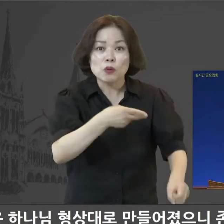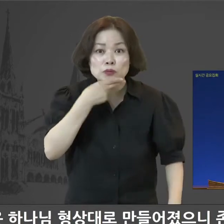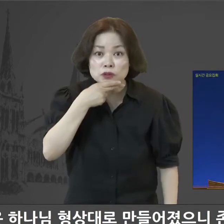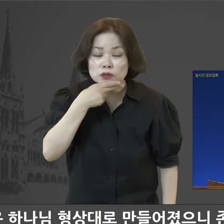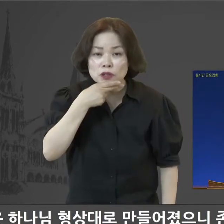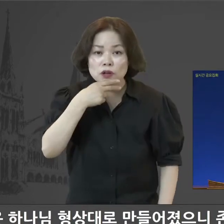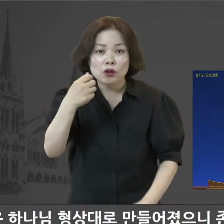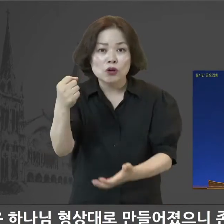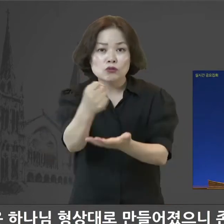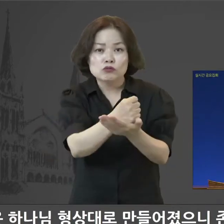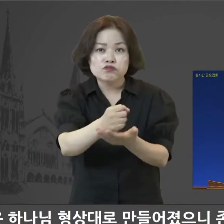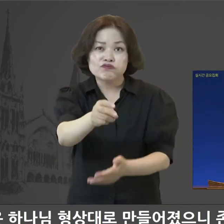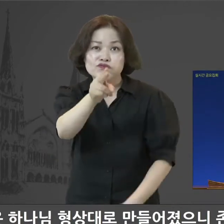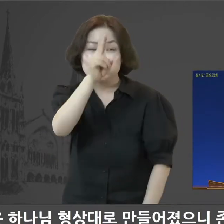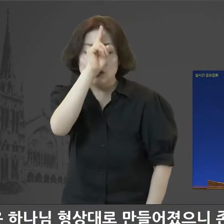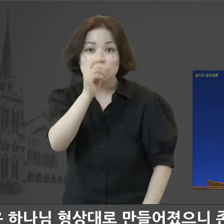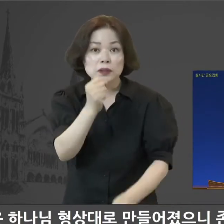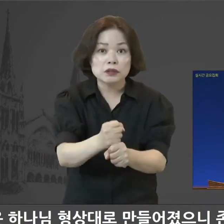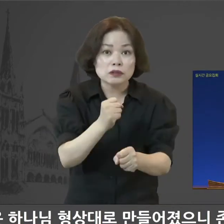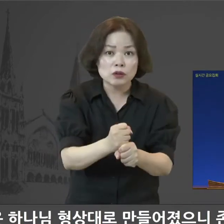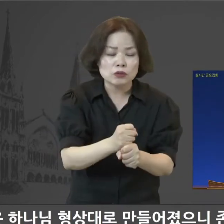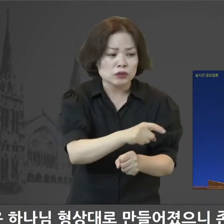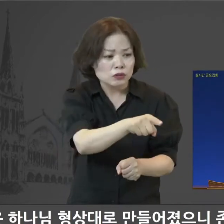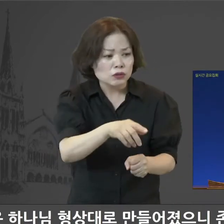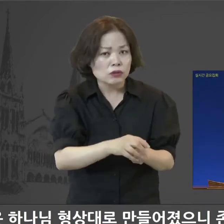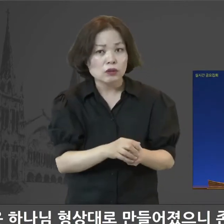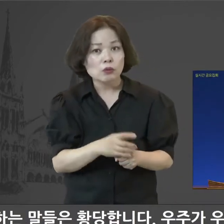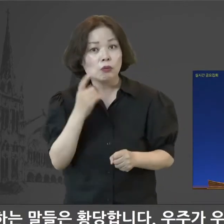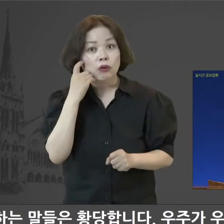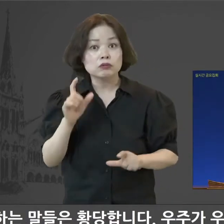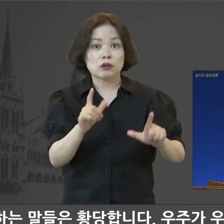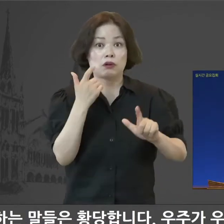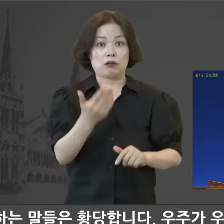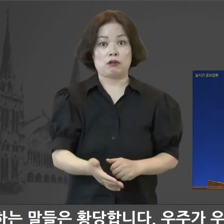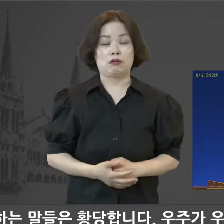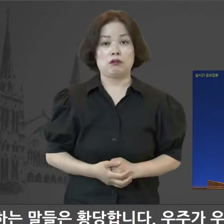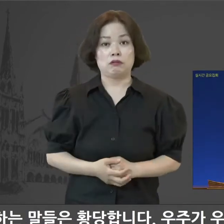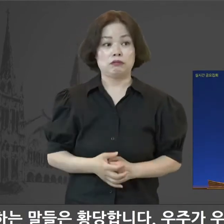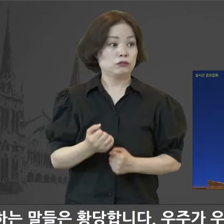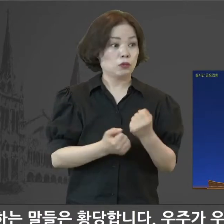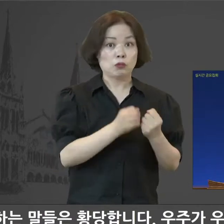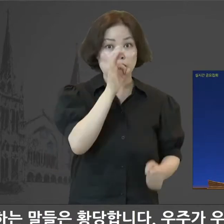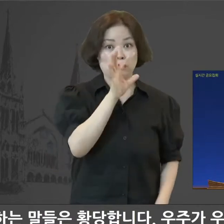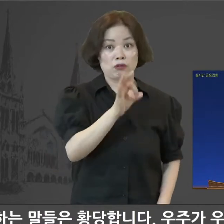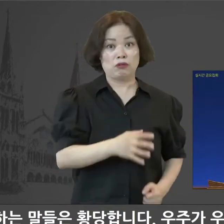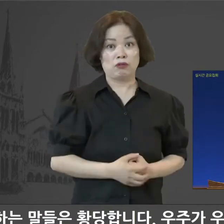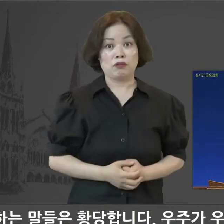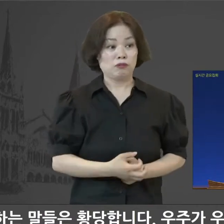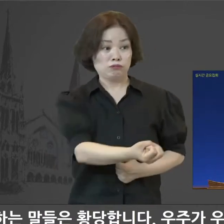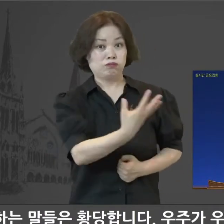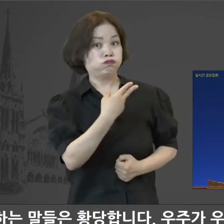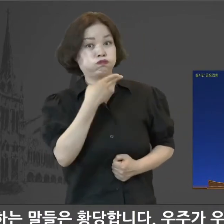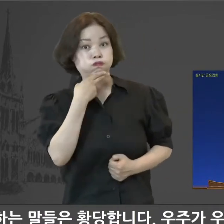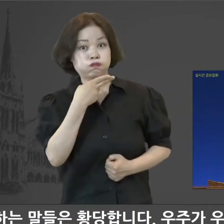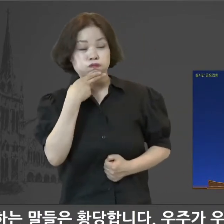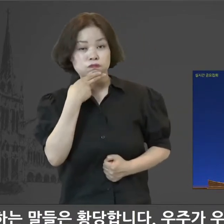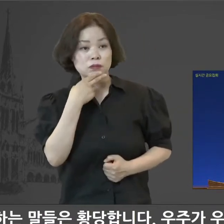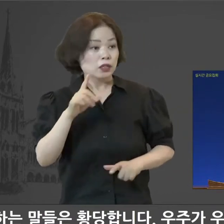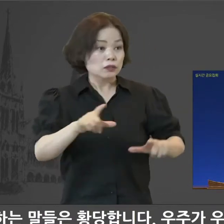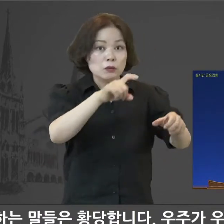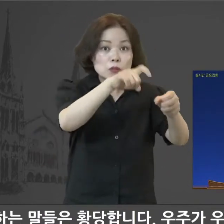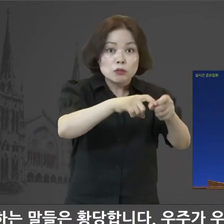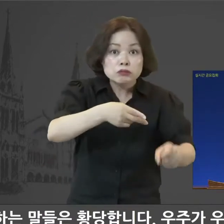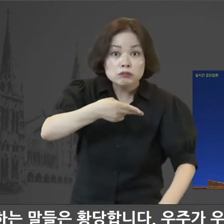다 우연에 의해서 만들어진 거면 그러면 왜 삽니까? 설명을 못 해요. 삶의 목적이